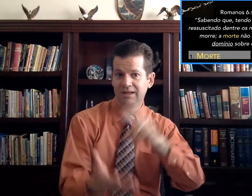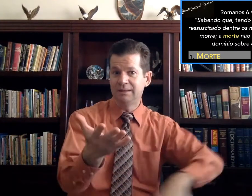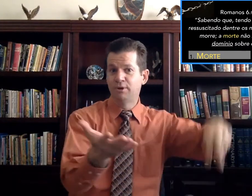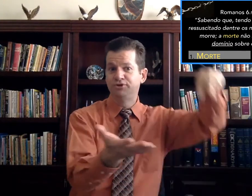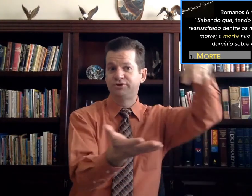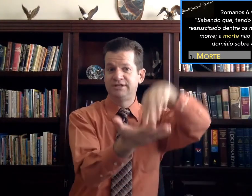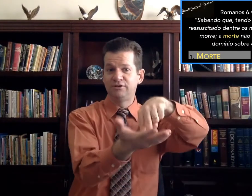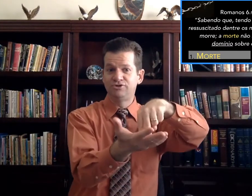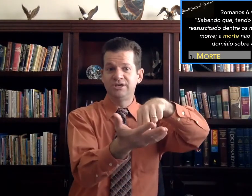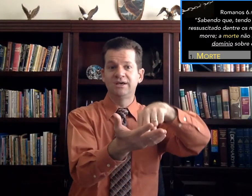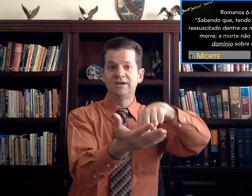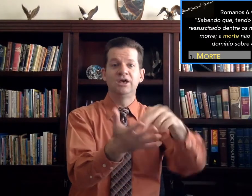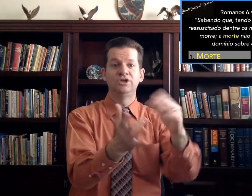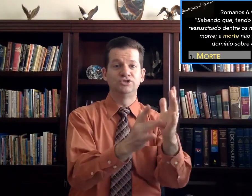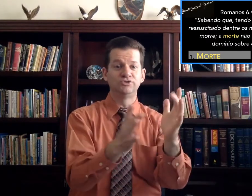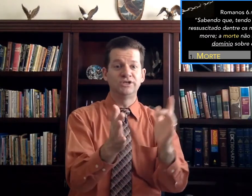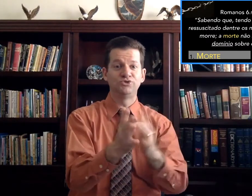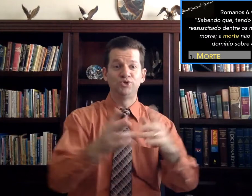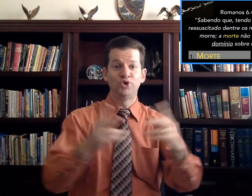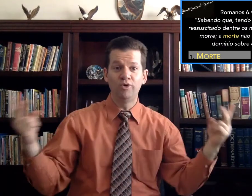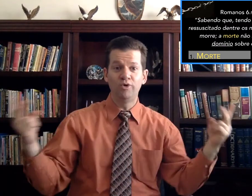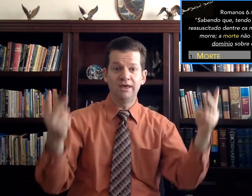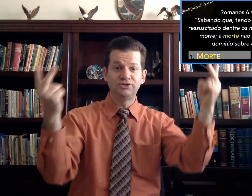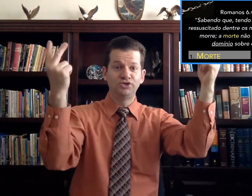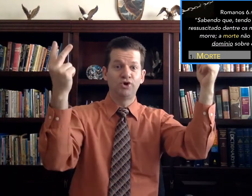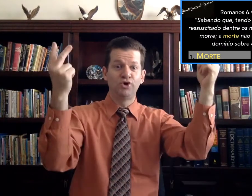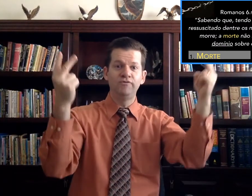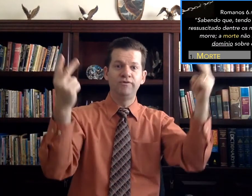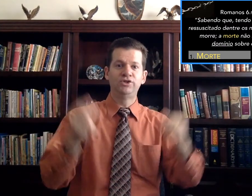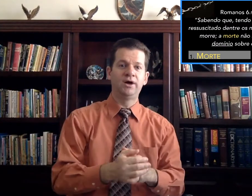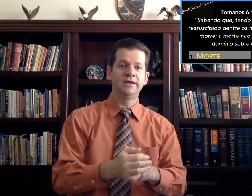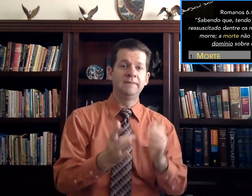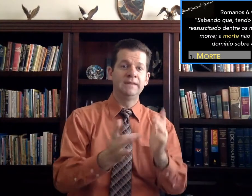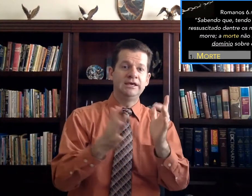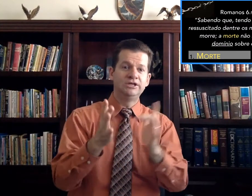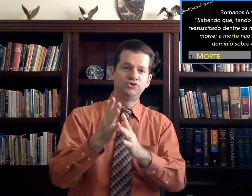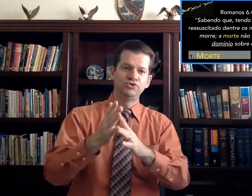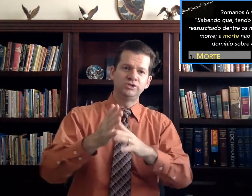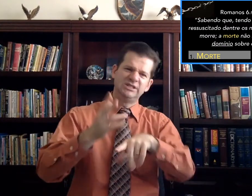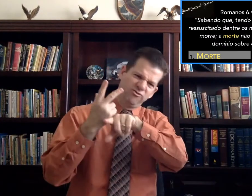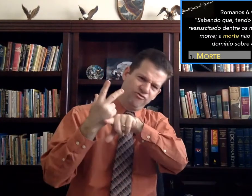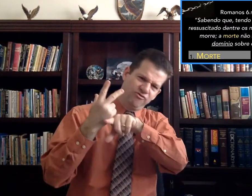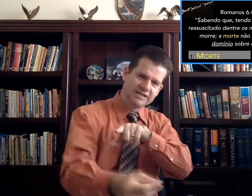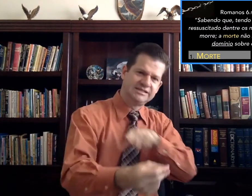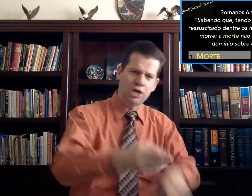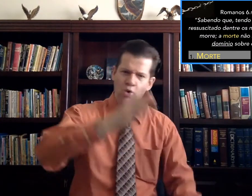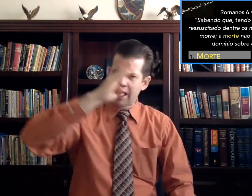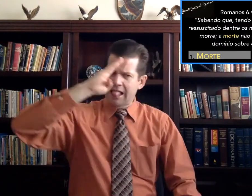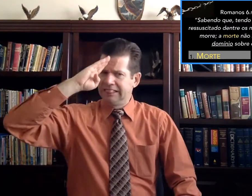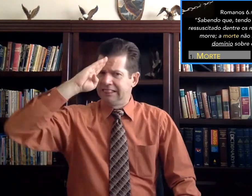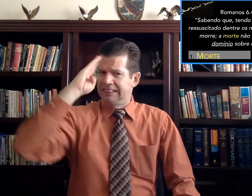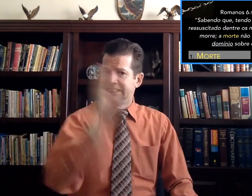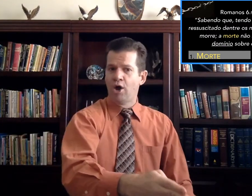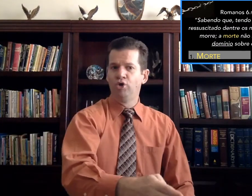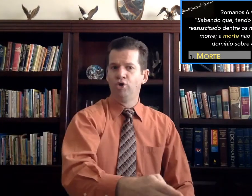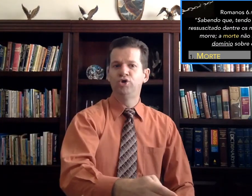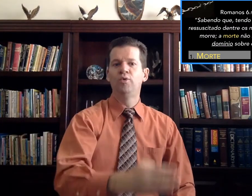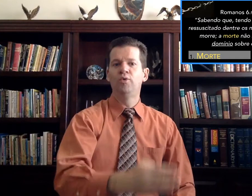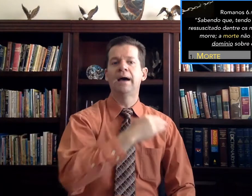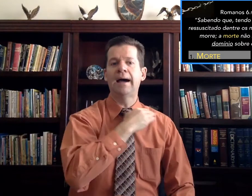depois do terceiro dia. Jesus ressuscitou com vitória e Jesus então venceu, derrotou a